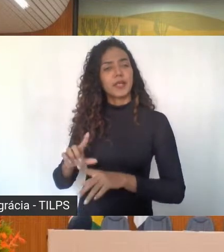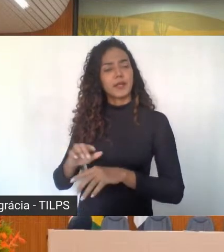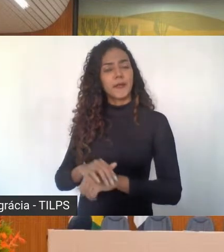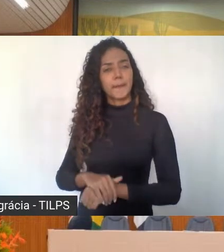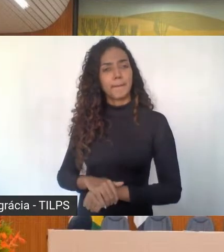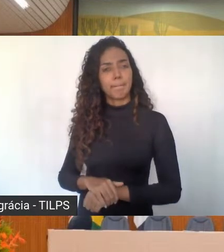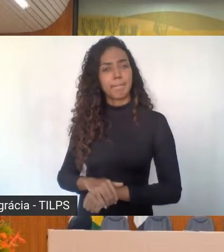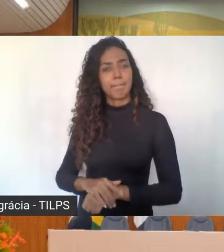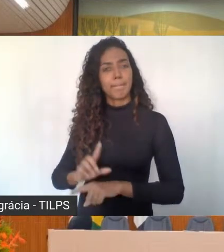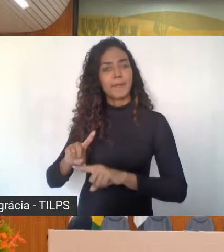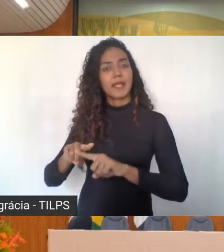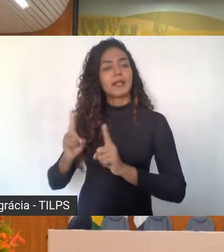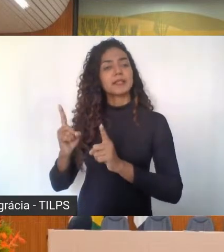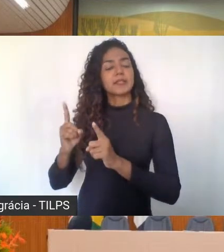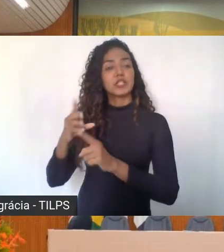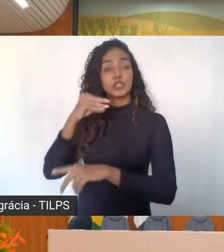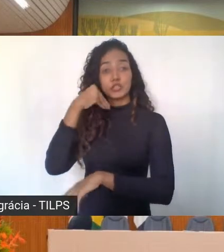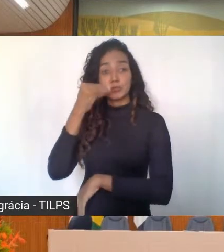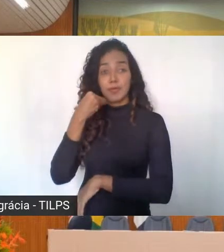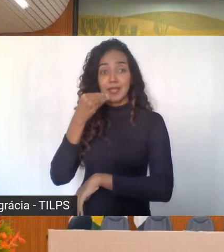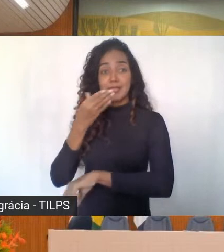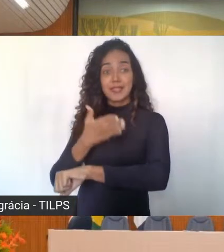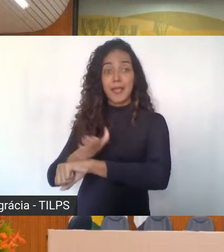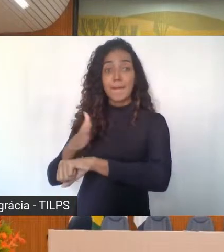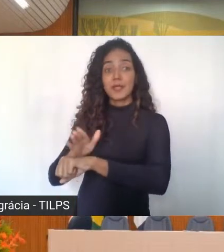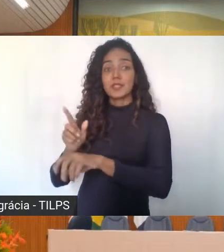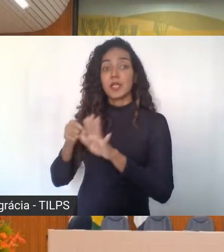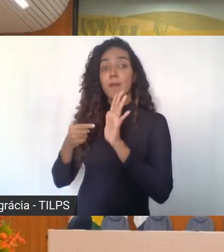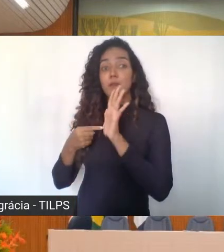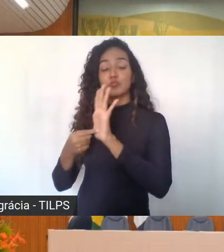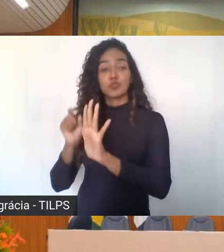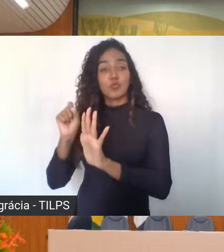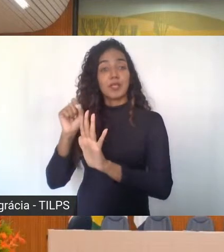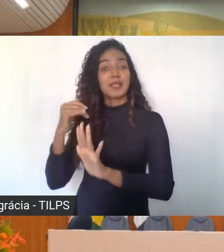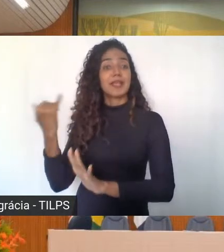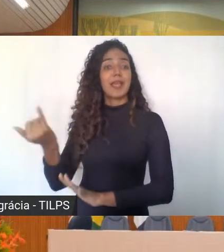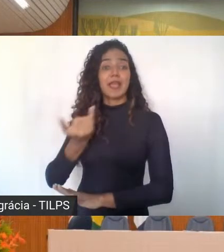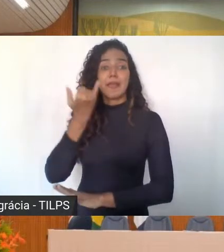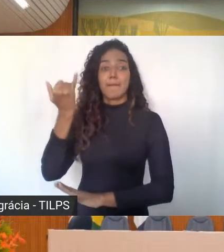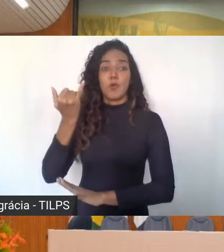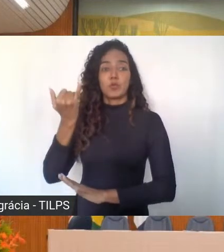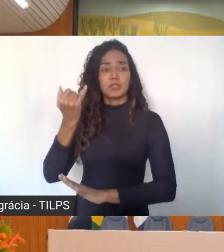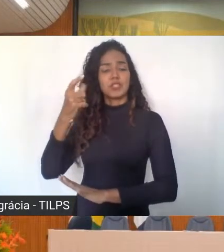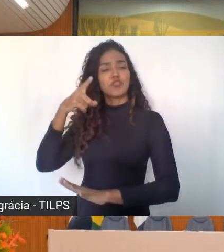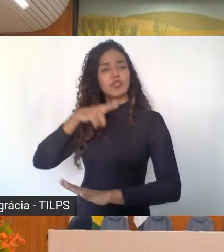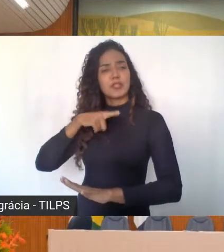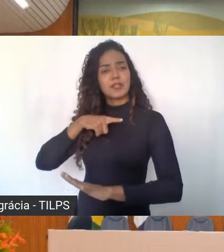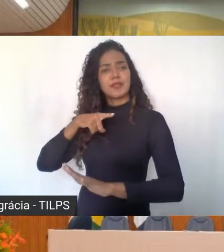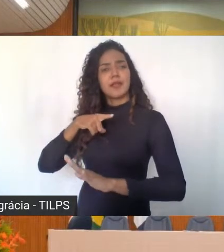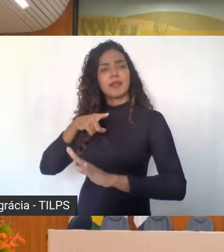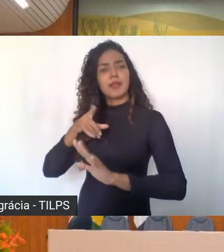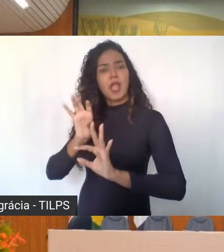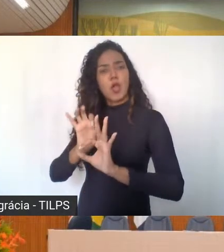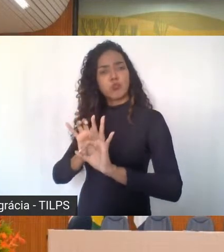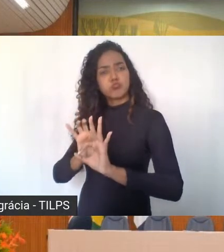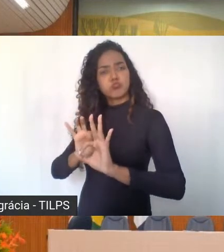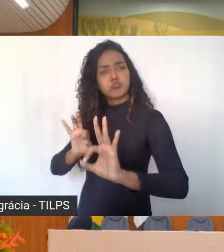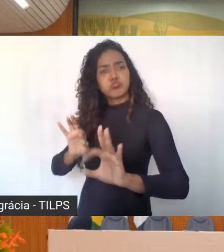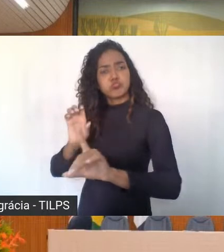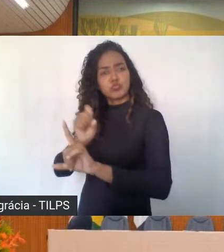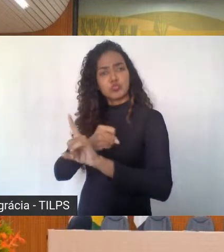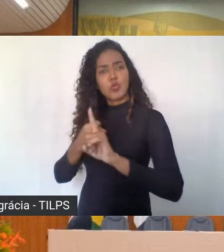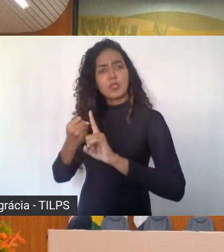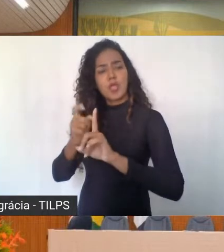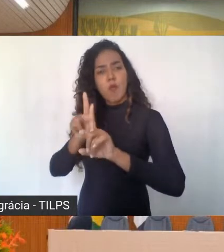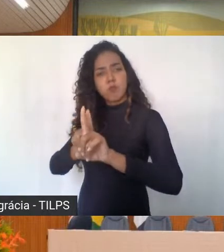a prática mostrou que era importante o distanciamento social. Nós estamos praticando aqui em condições bem mais